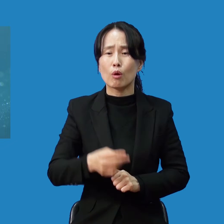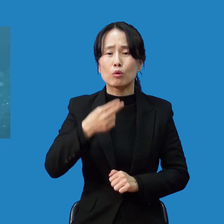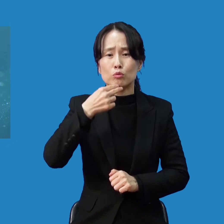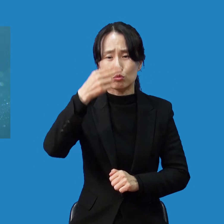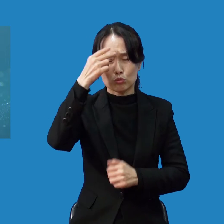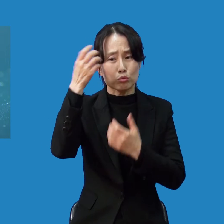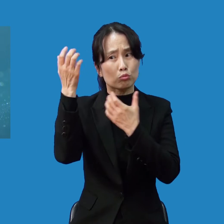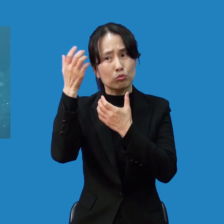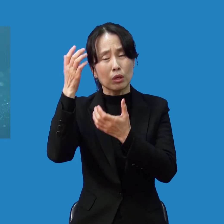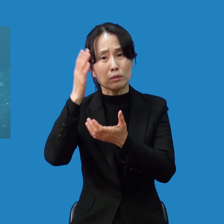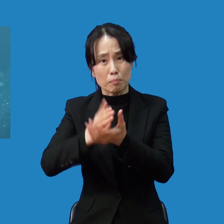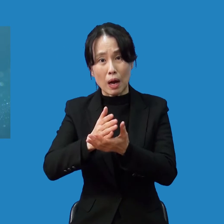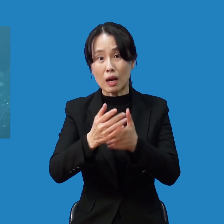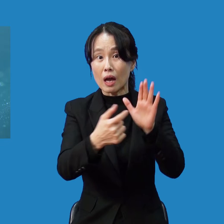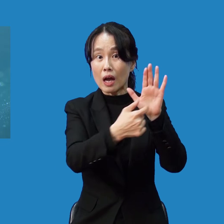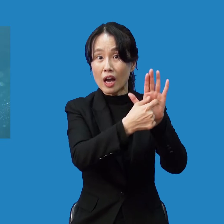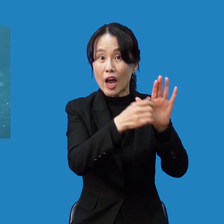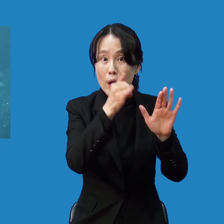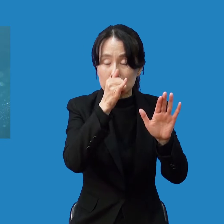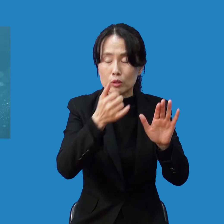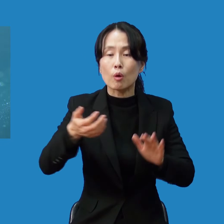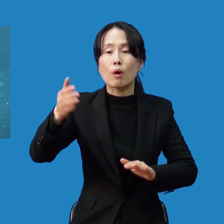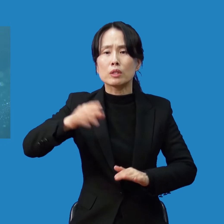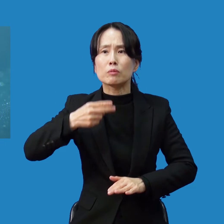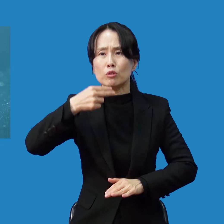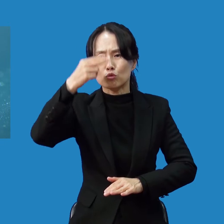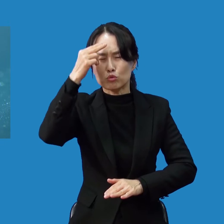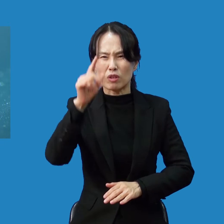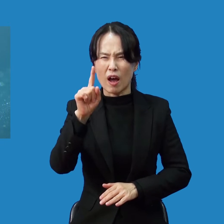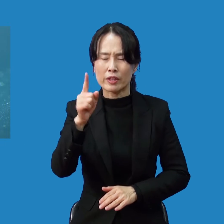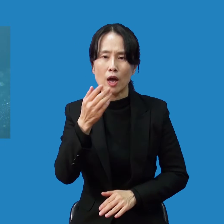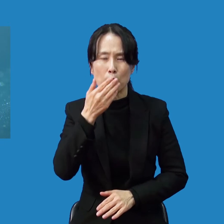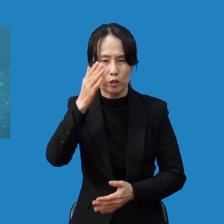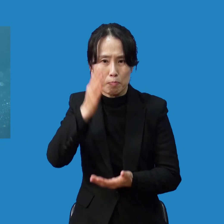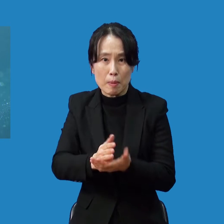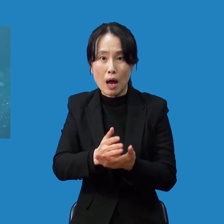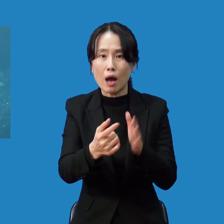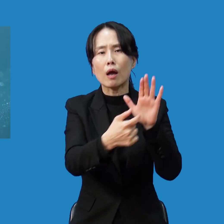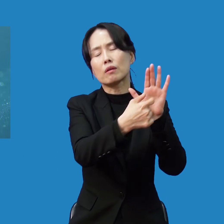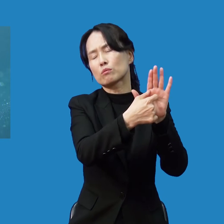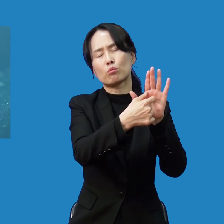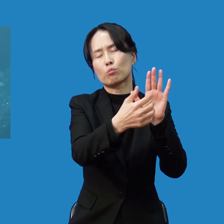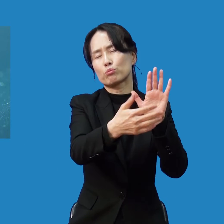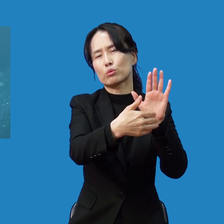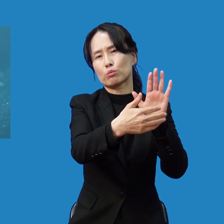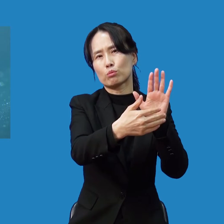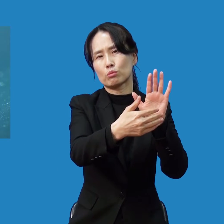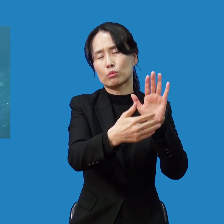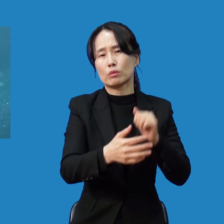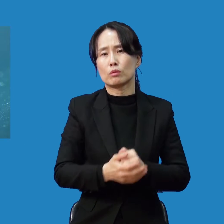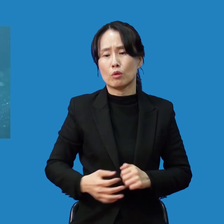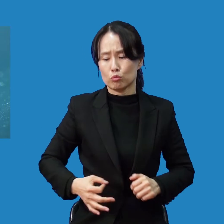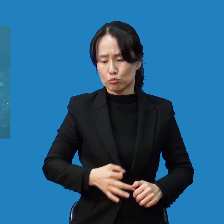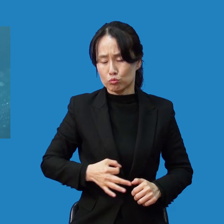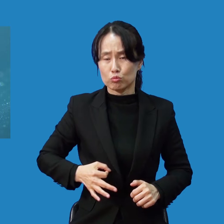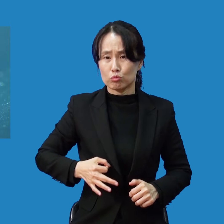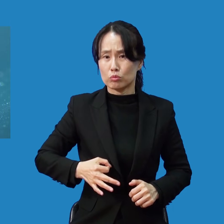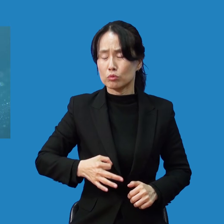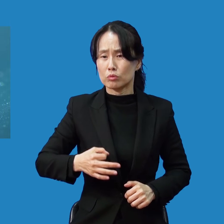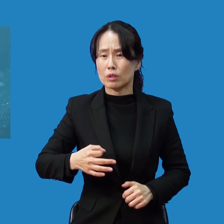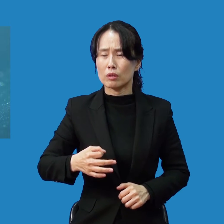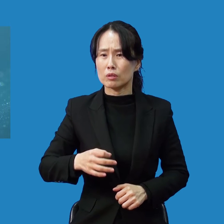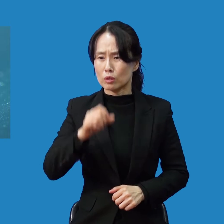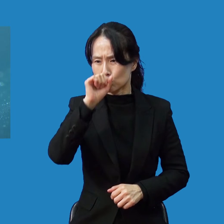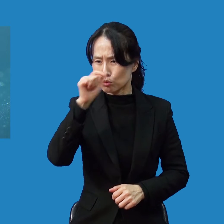하는 말은 있어도 술을 입에도 대면 안 된다, 그런 말은 없습니다. 오히려 위장이 안 좋은 디모데를